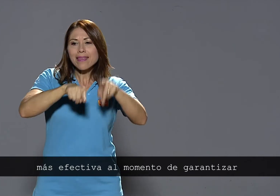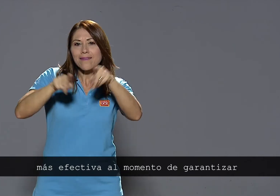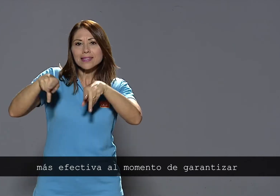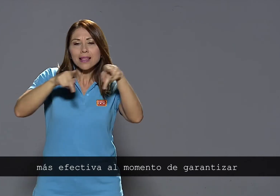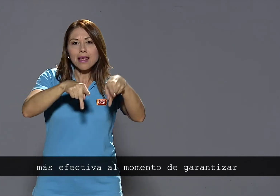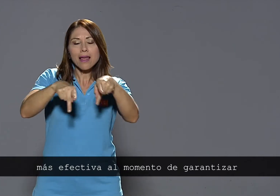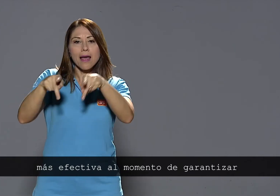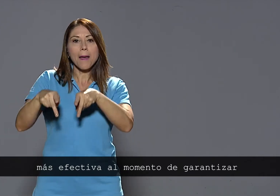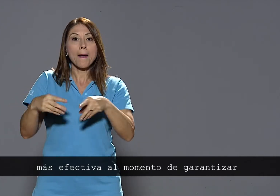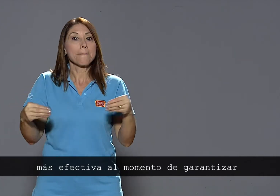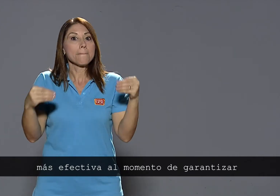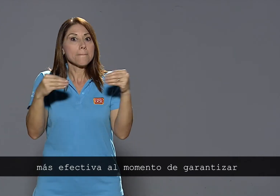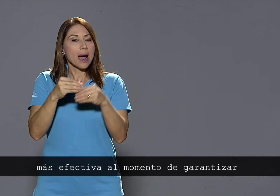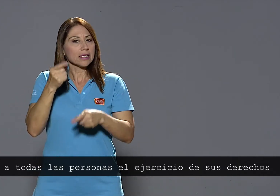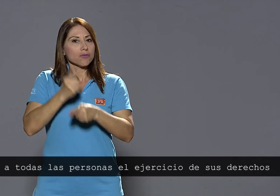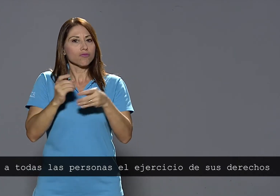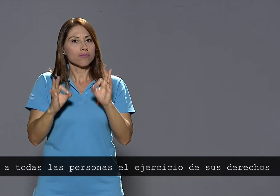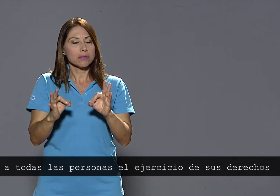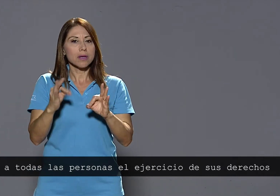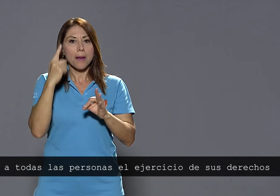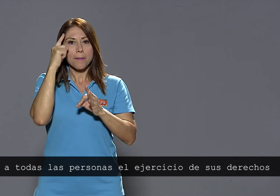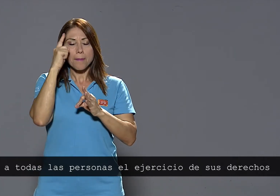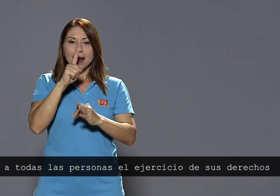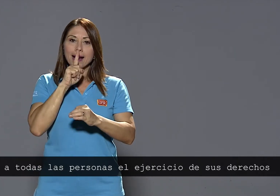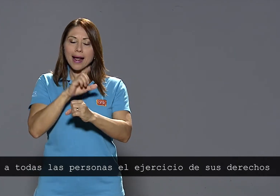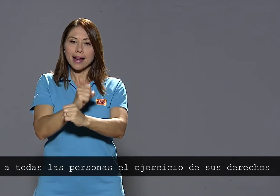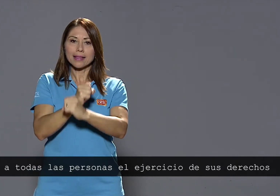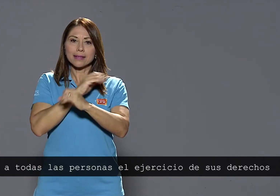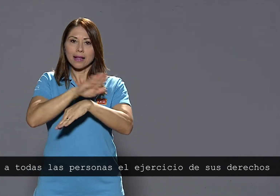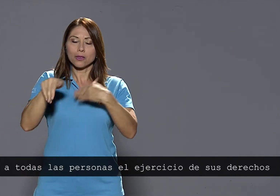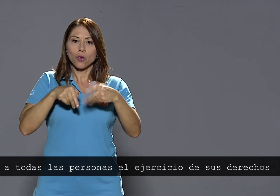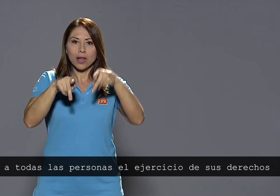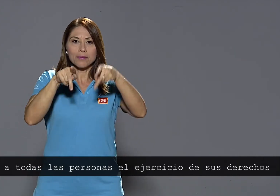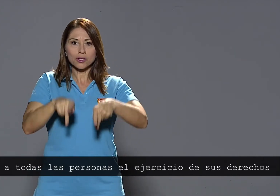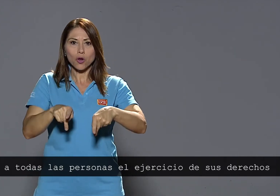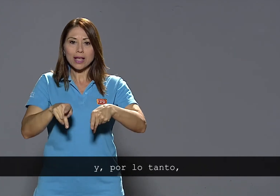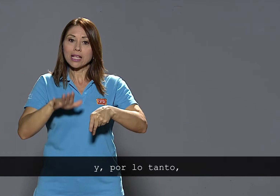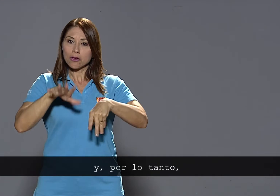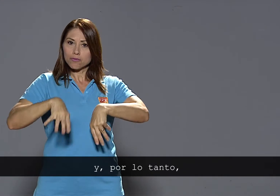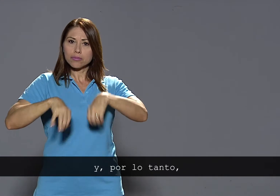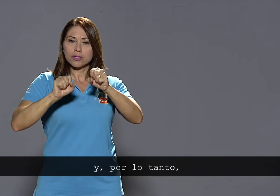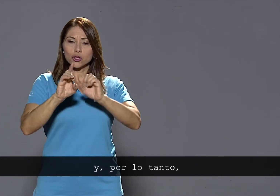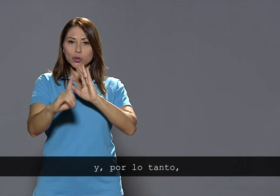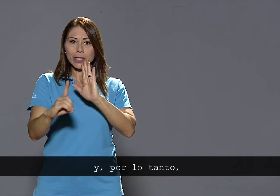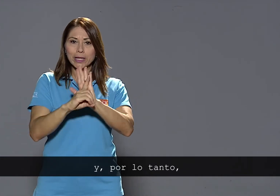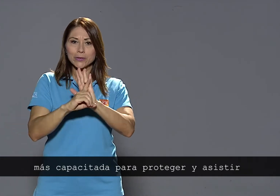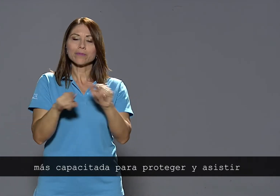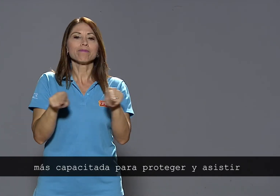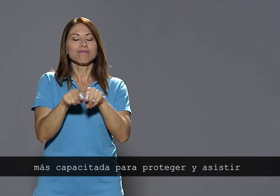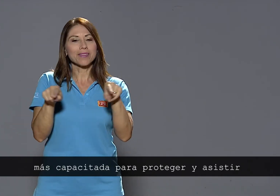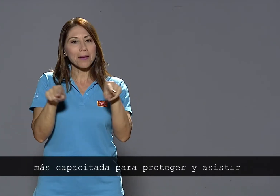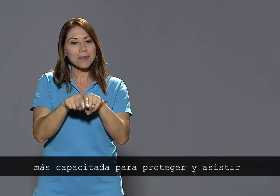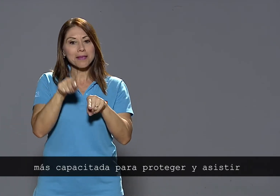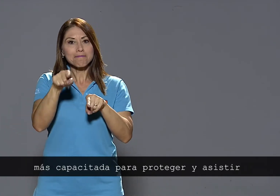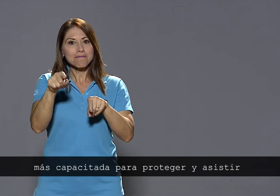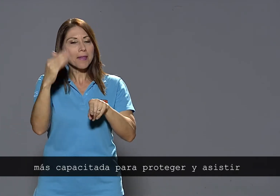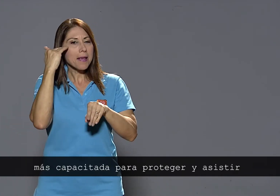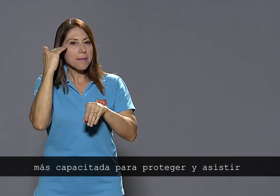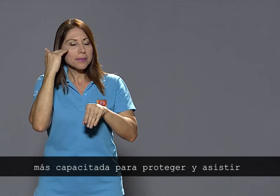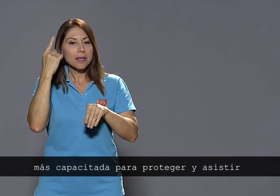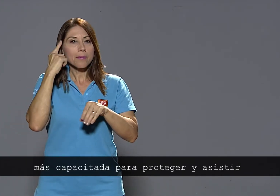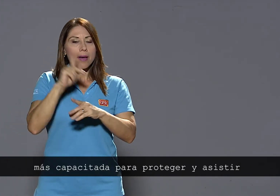más efectiva al momento de garantizar a todas las personas el ejercicio de sus derechos y, por lo tanto, más capacitada